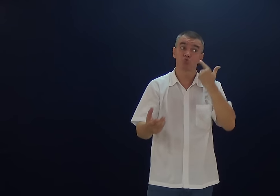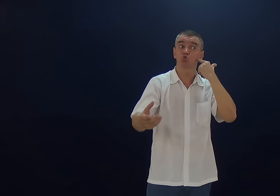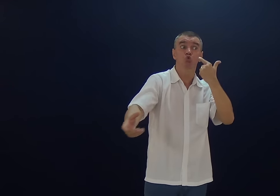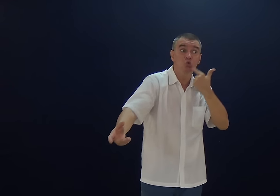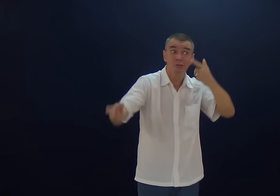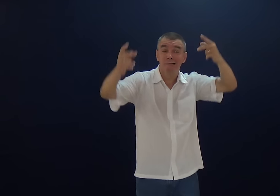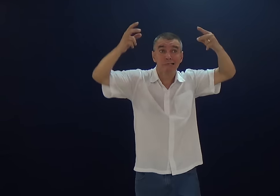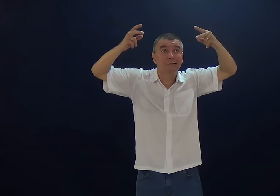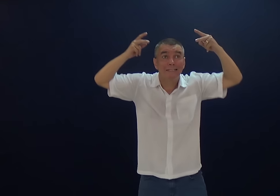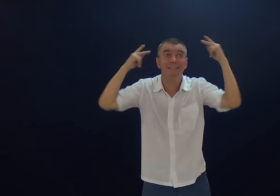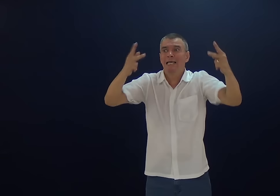sério